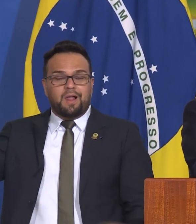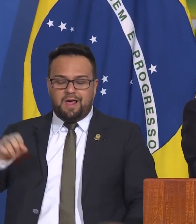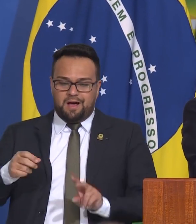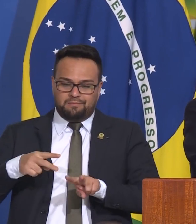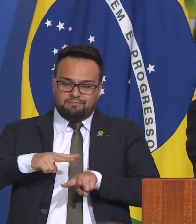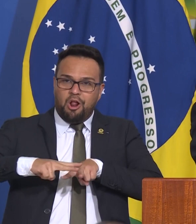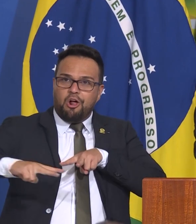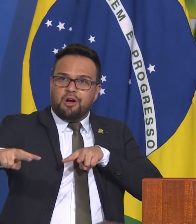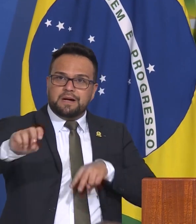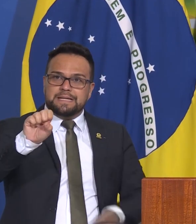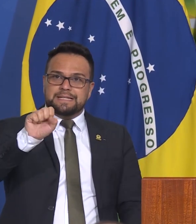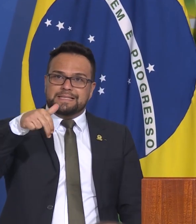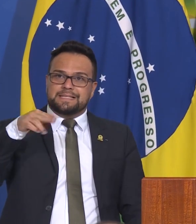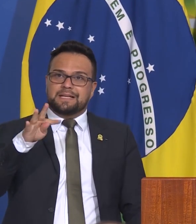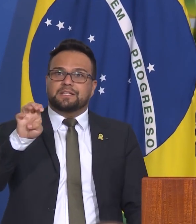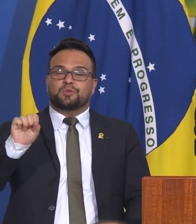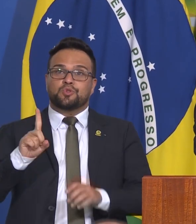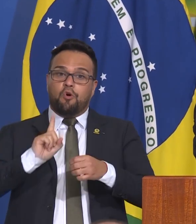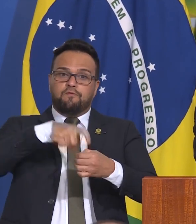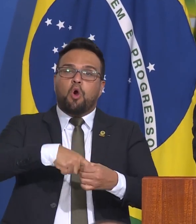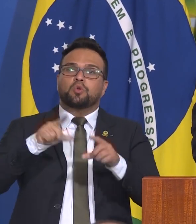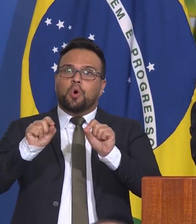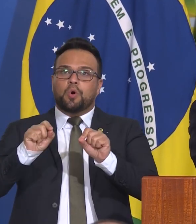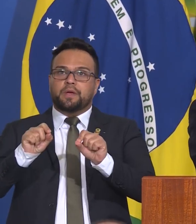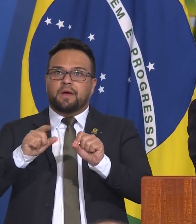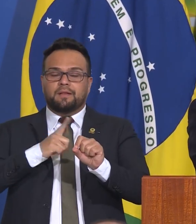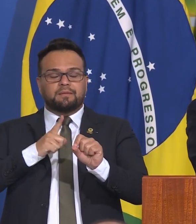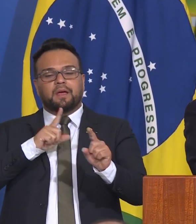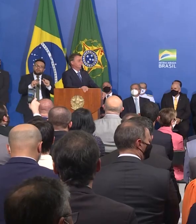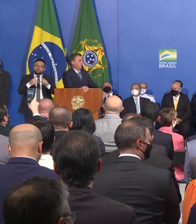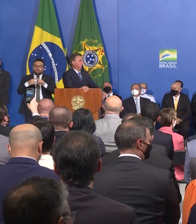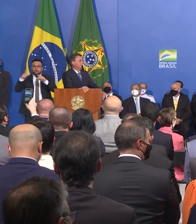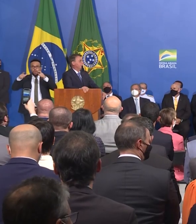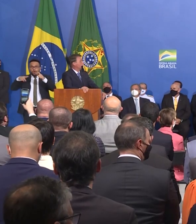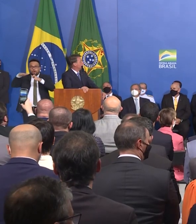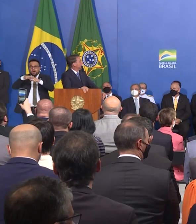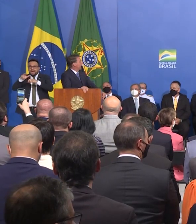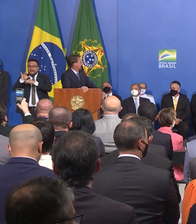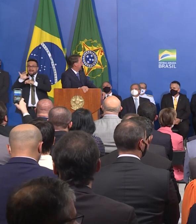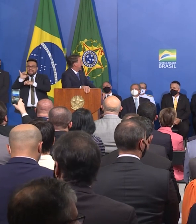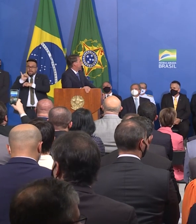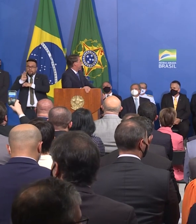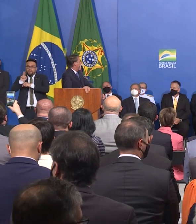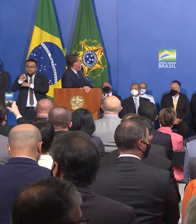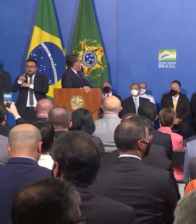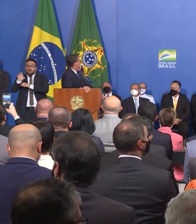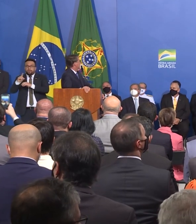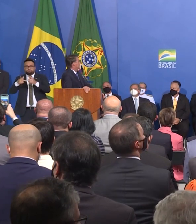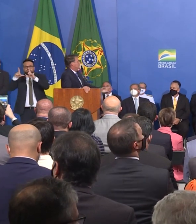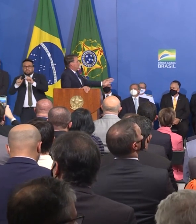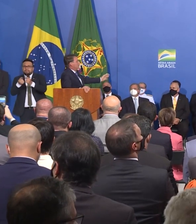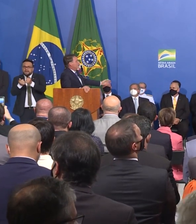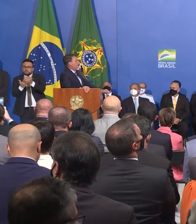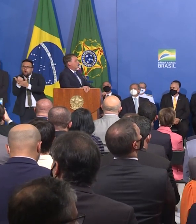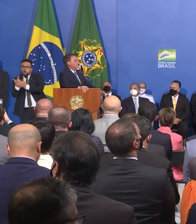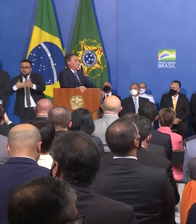esta semana en contra de bolsonaro el lunes el tribunal superior electoral indicó que las constantes denuncias contra el sistema de votación electrónica son